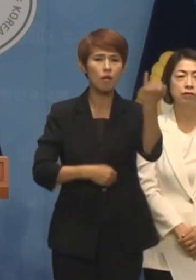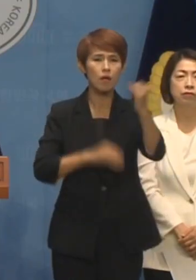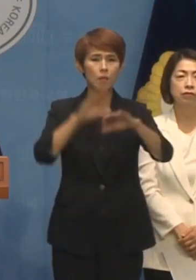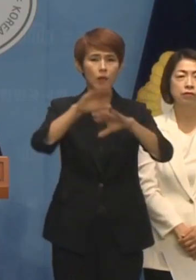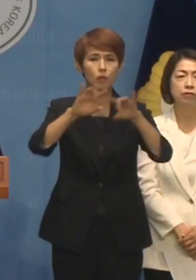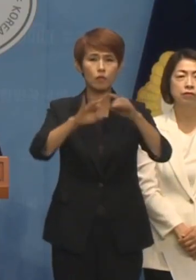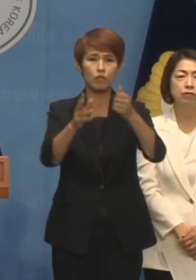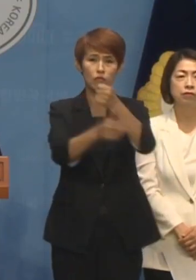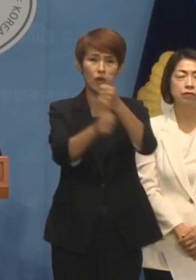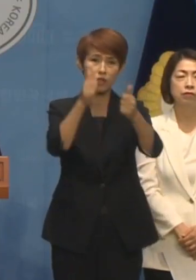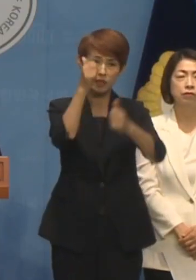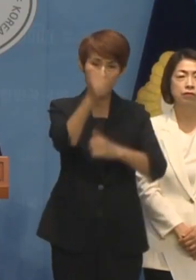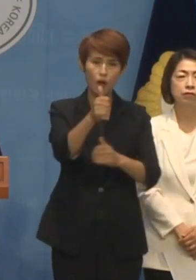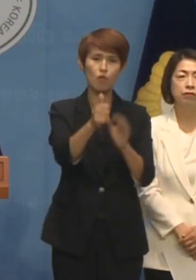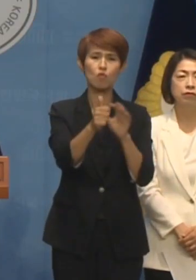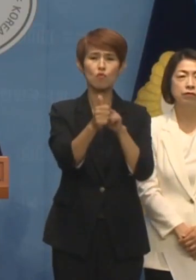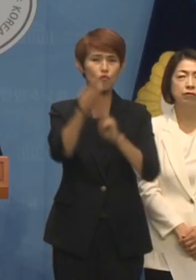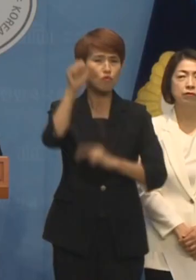방송통신위원장 후보자입니다.